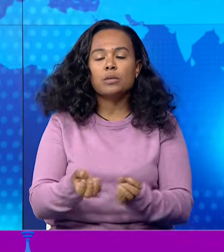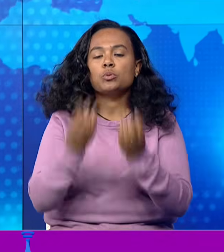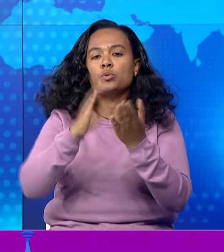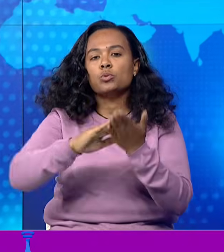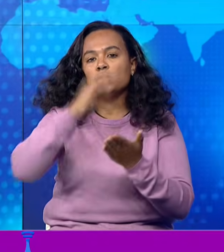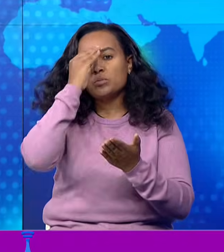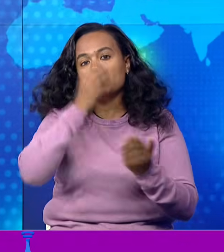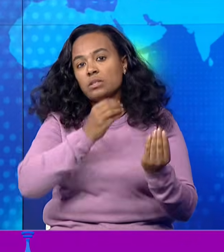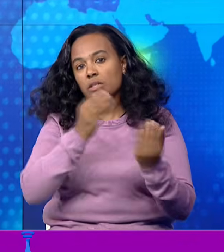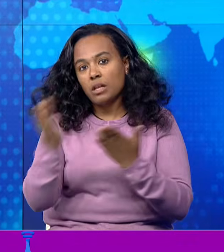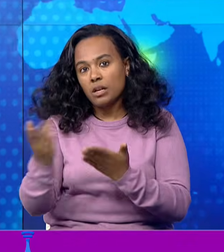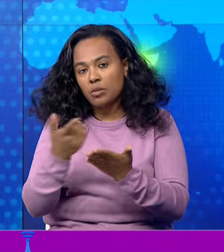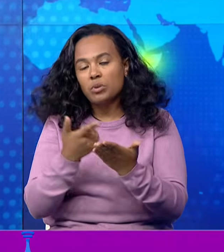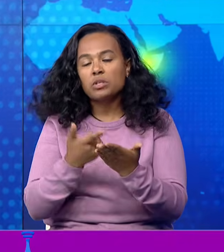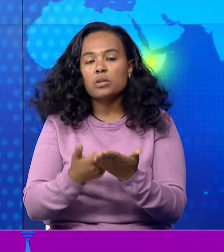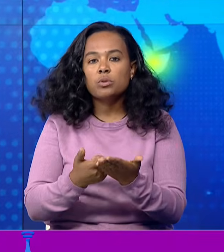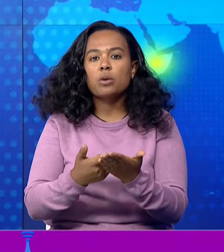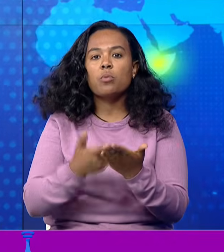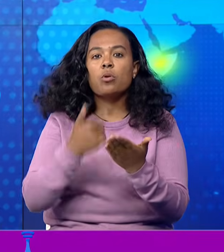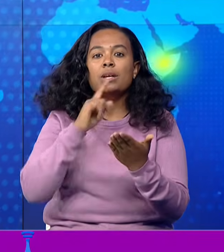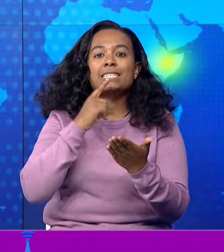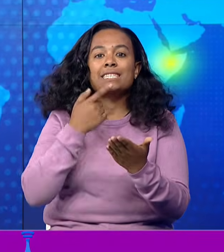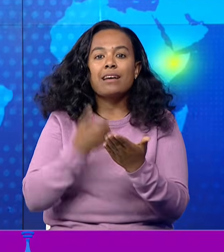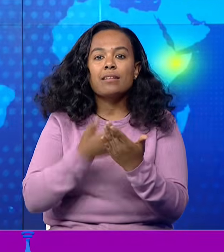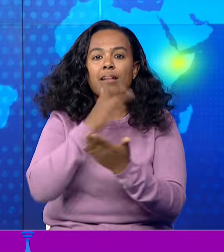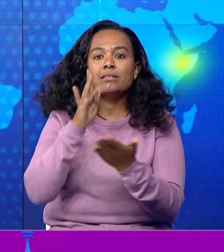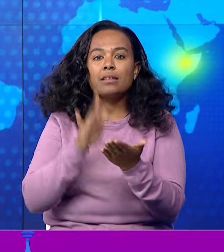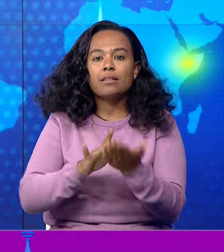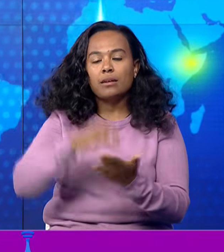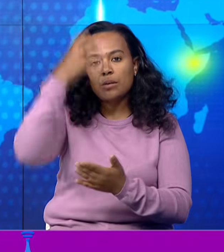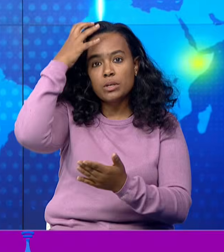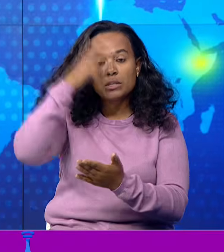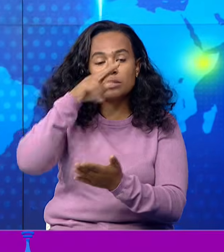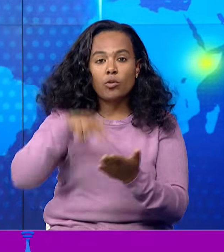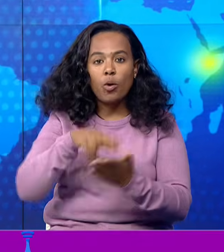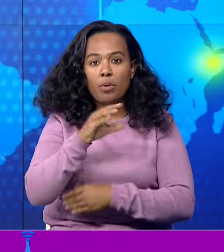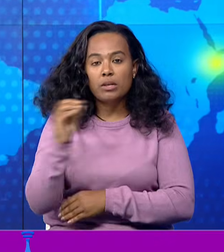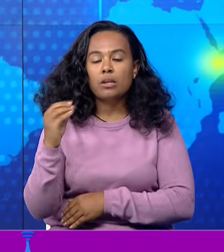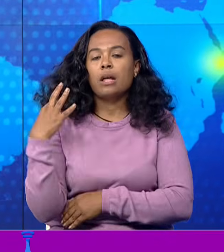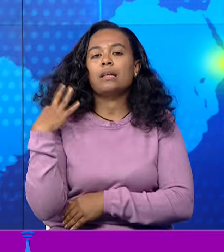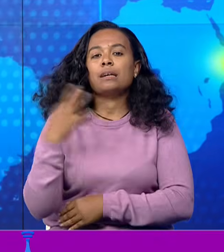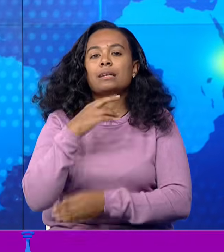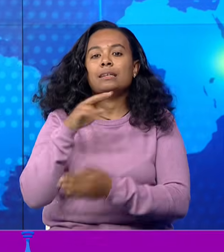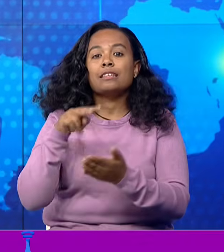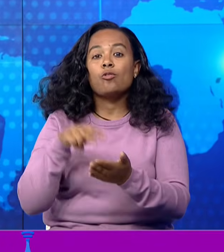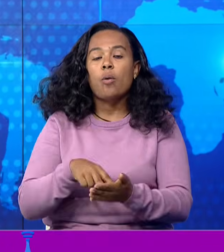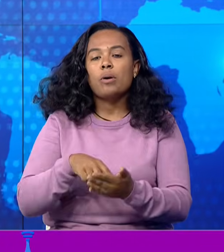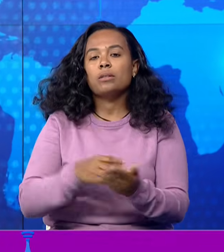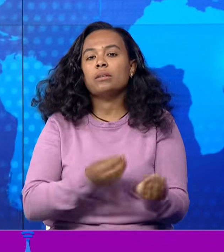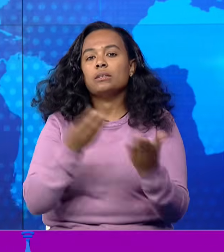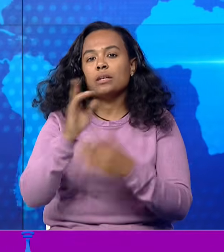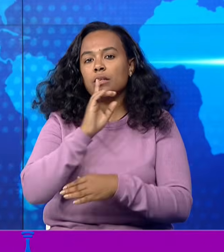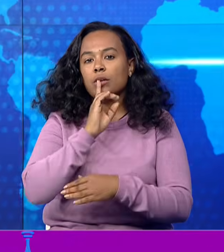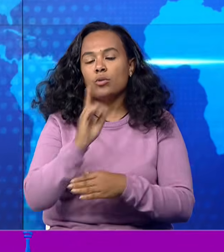ትምህርትም እንሰጣለን። በዛም ደግሞ ክላውድ ዳታ ሴንተርም ለመንግስት ተቋማትና ለግል ተቋማት እየሰጠን ነው